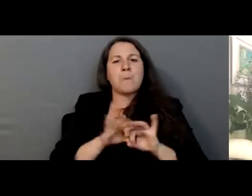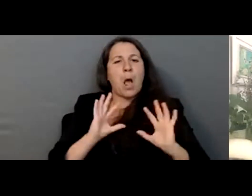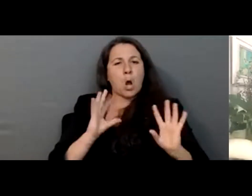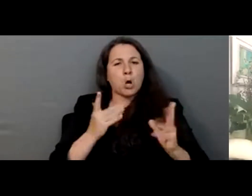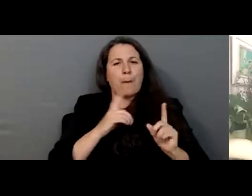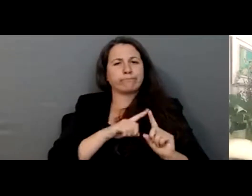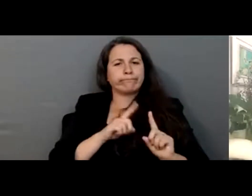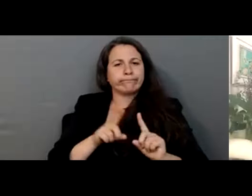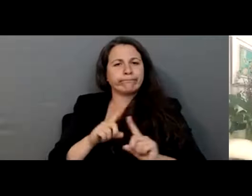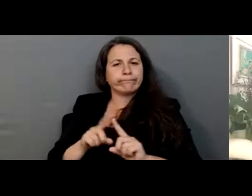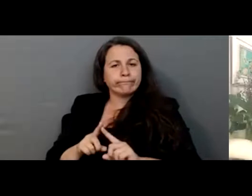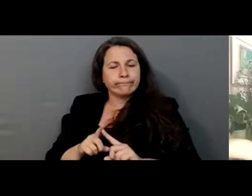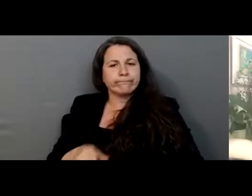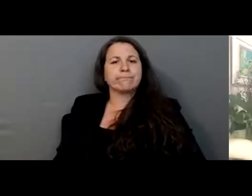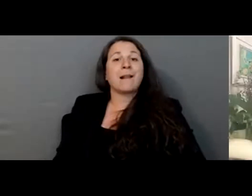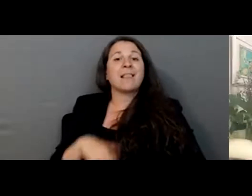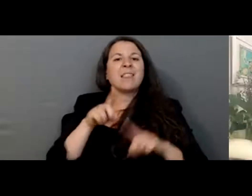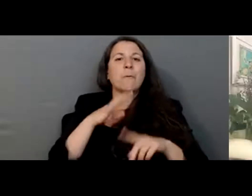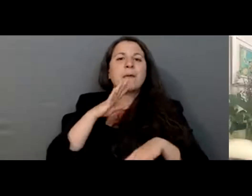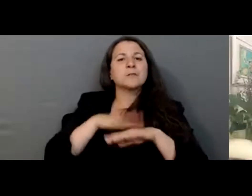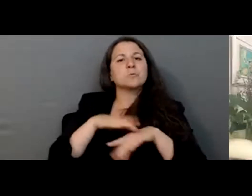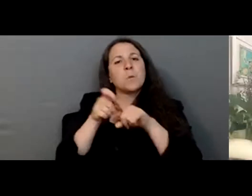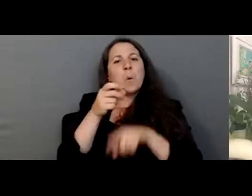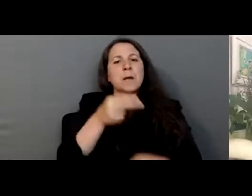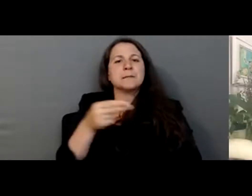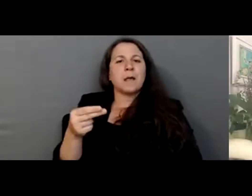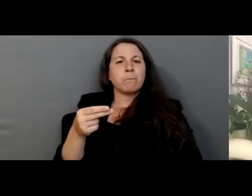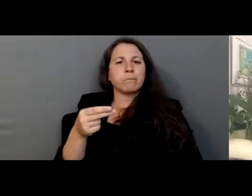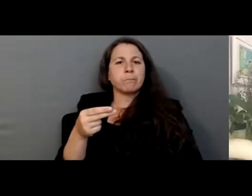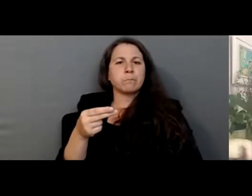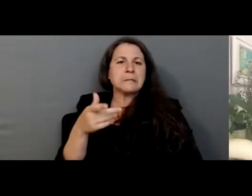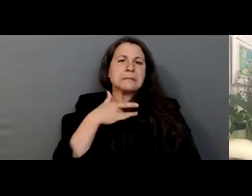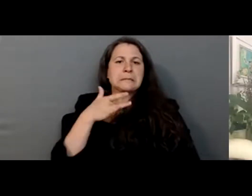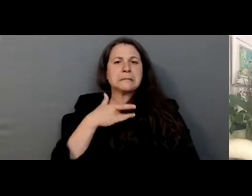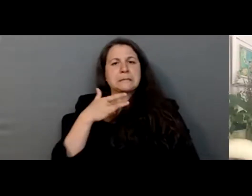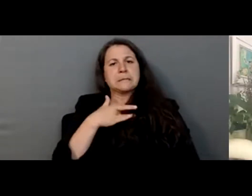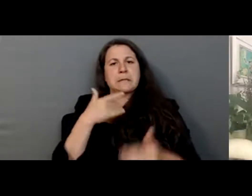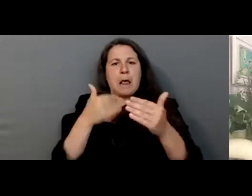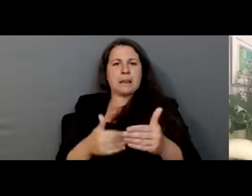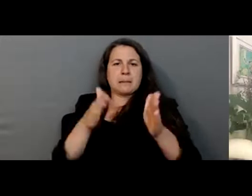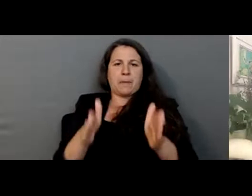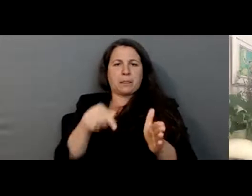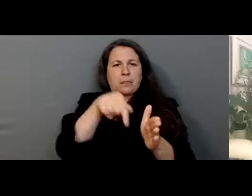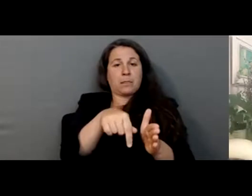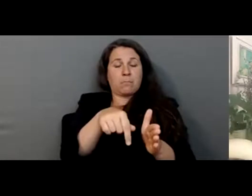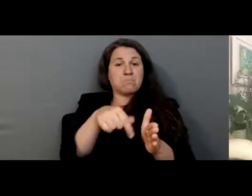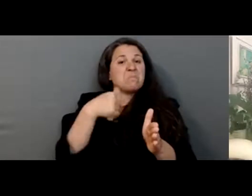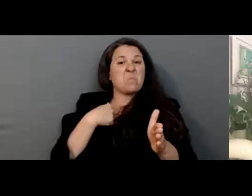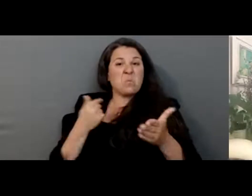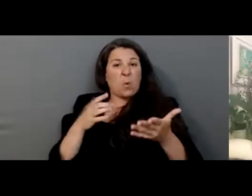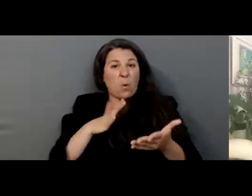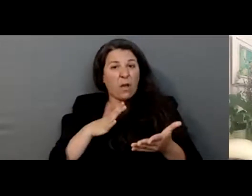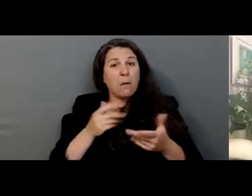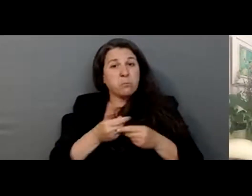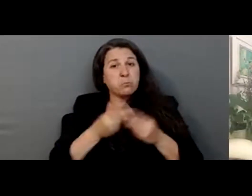souvent, quand on parle d'handicap, on a vraiment une vision très limitée de ce qu'est l'handicap, mais en fait, nous, on a une vision pluri-handicap. Donc, oui, les personnes qui,